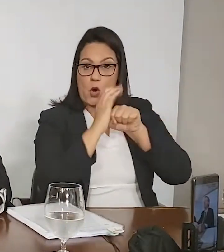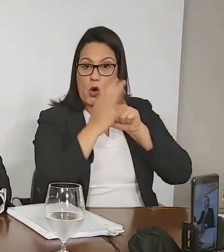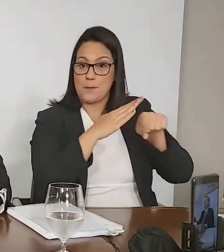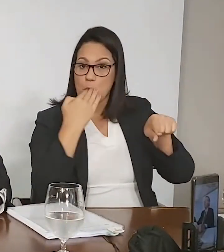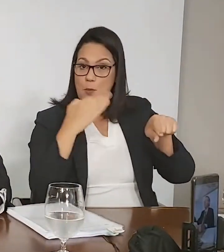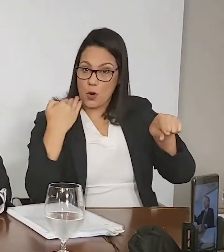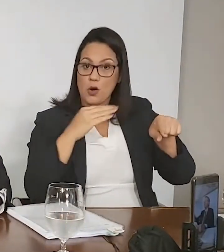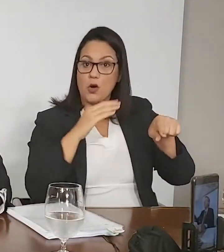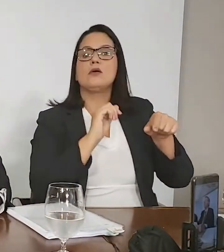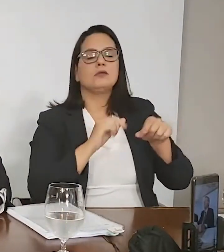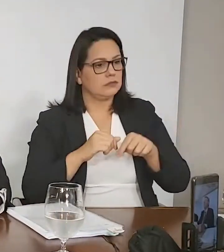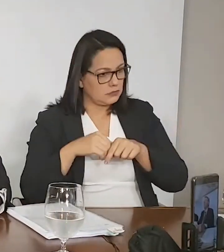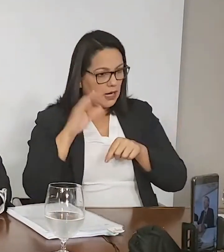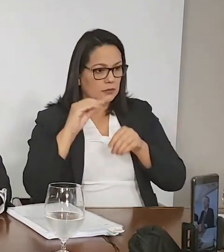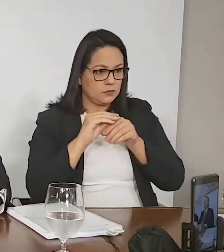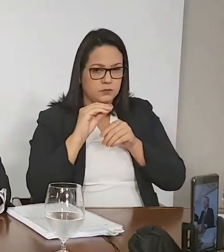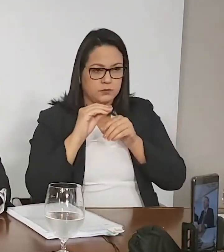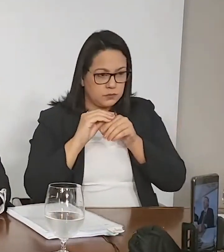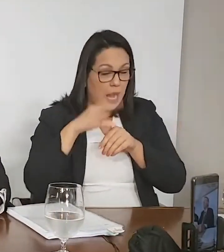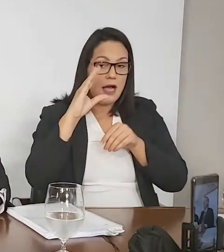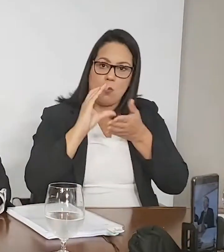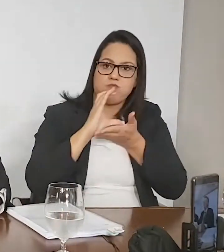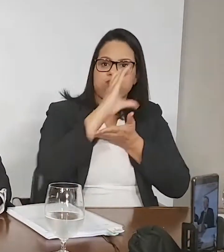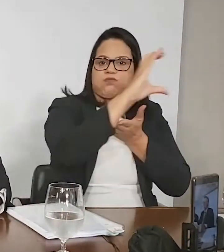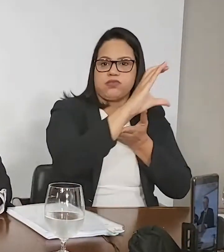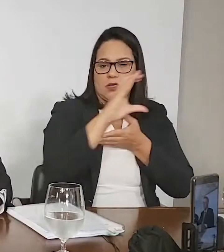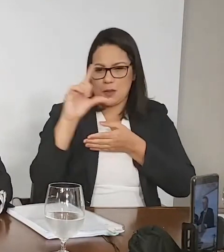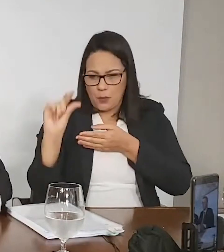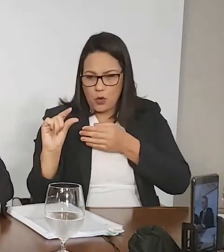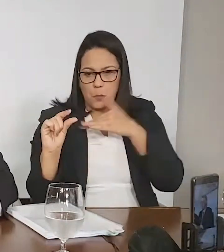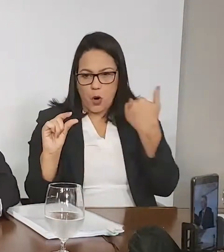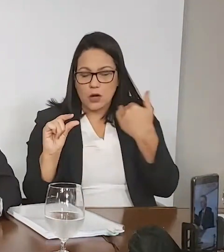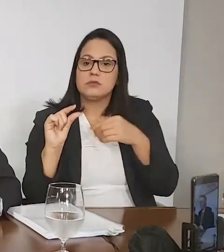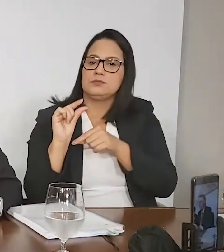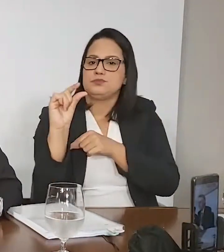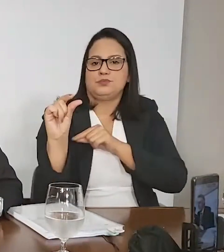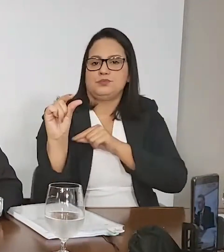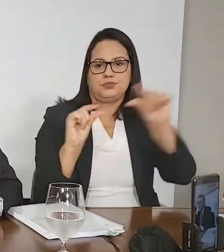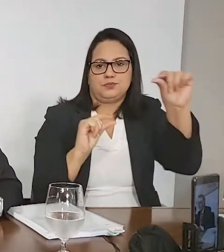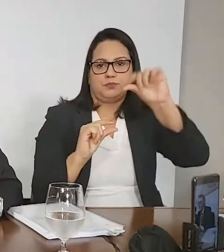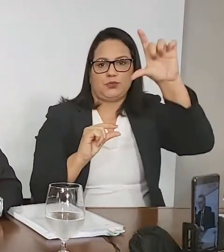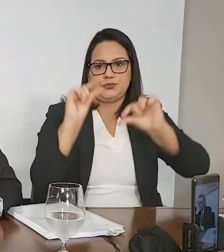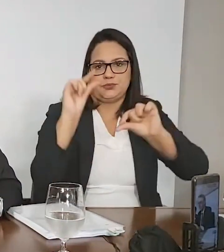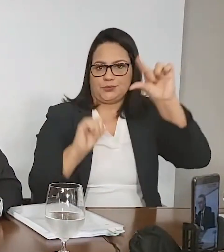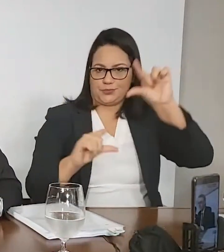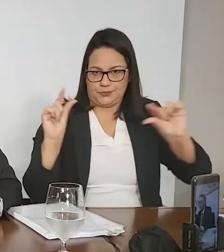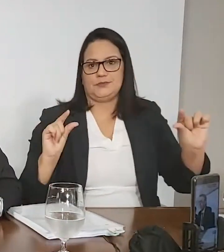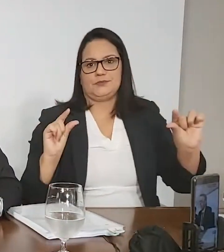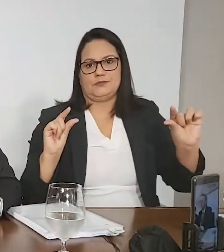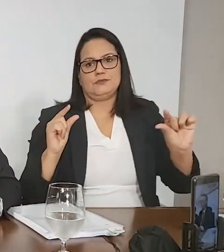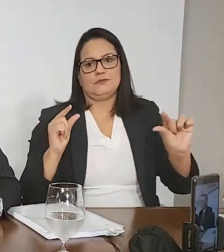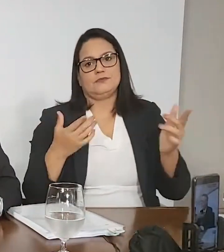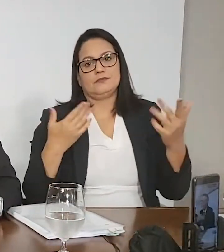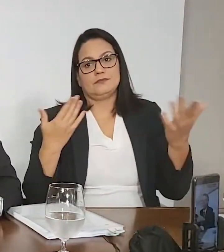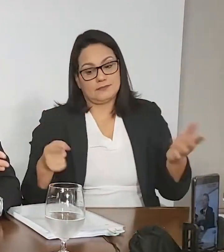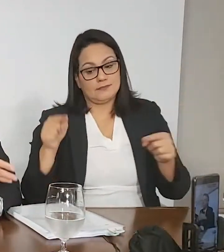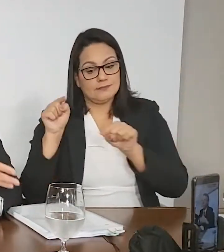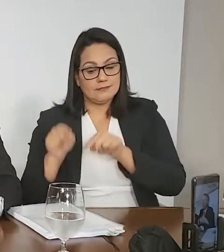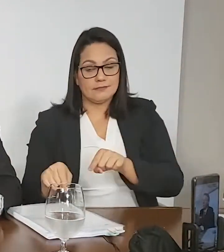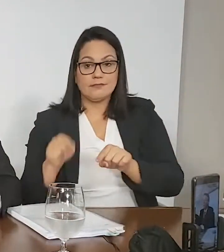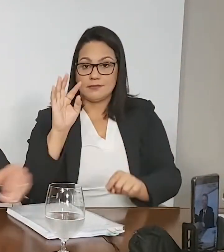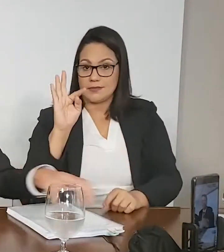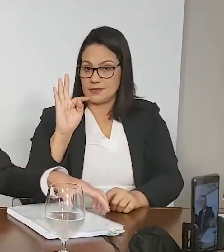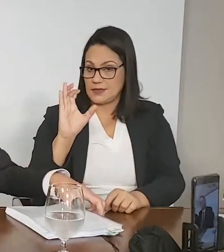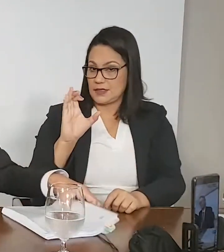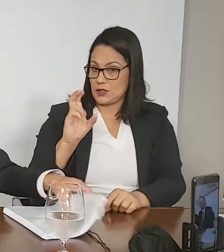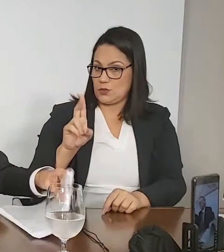óbitos, mais aquele Estado recebia recursos federais. Então, segundo o